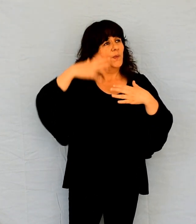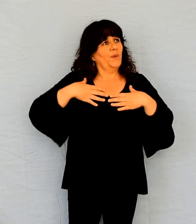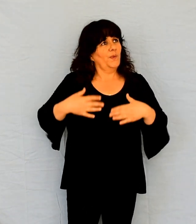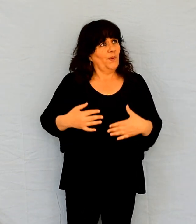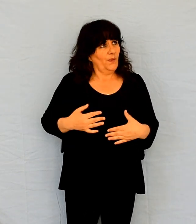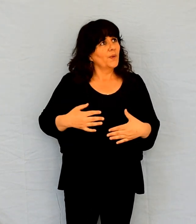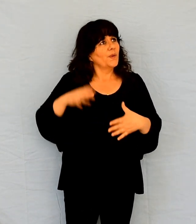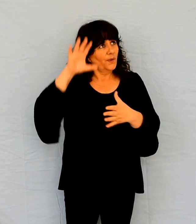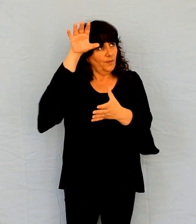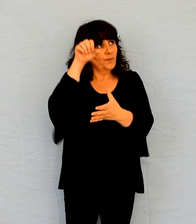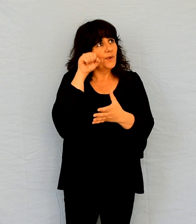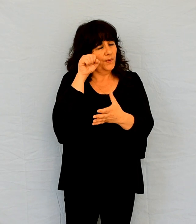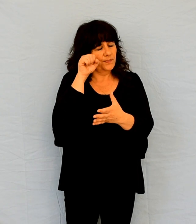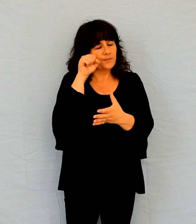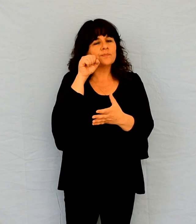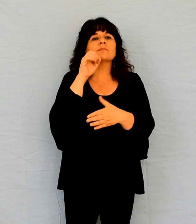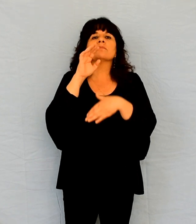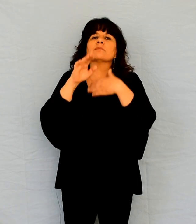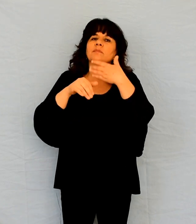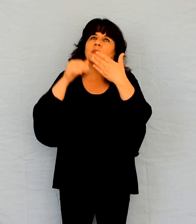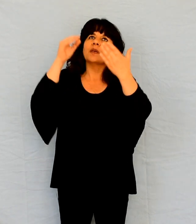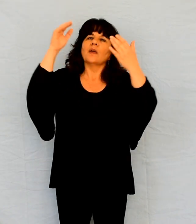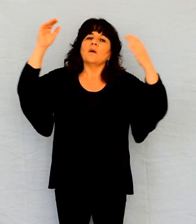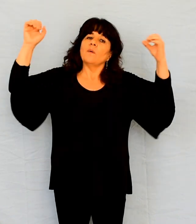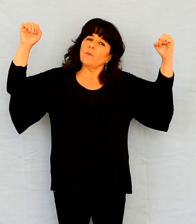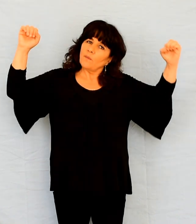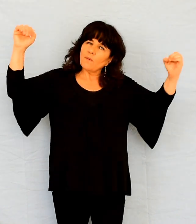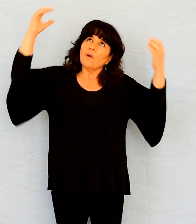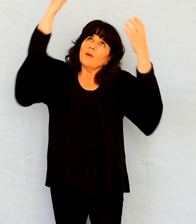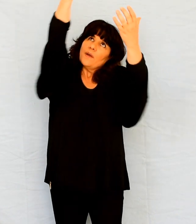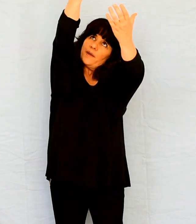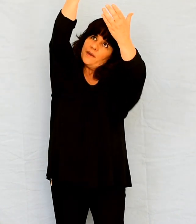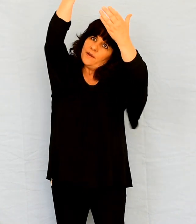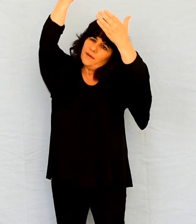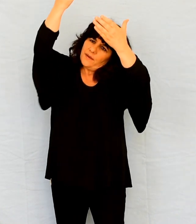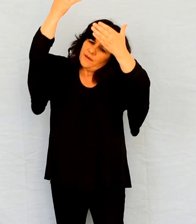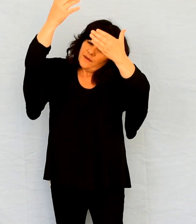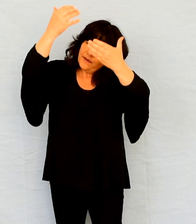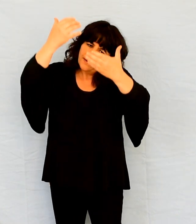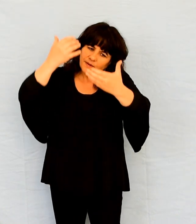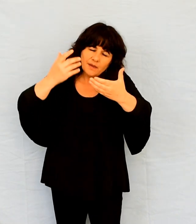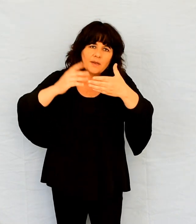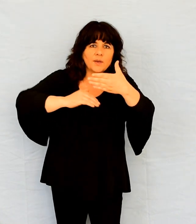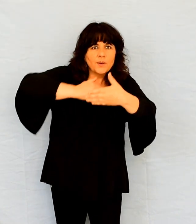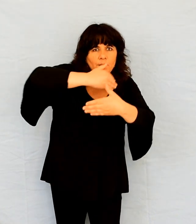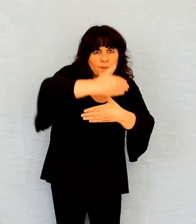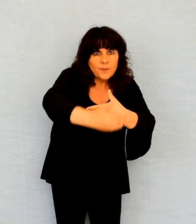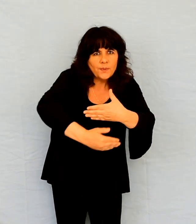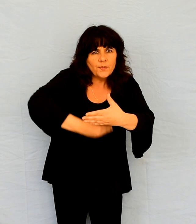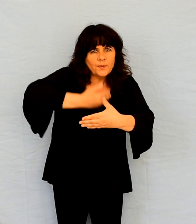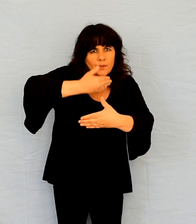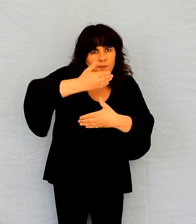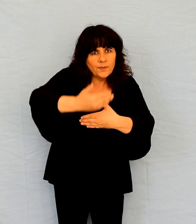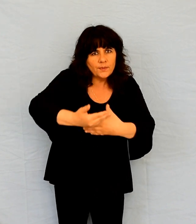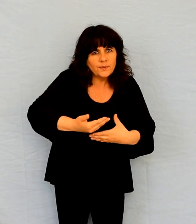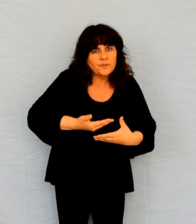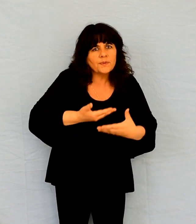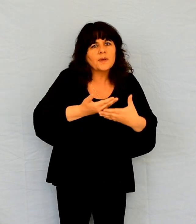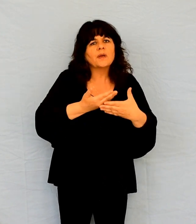l'enveloppa dans un linceul et le mit dans un tombeau taillé dans le roc, où personne